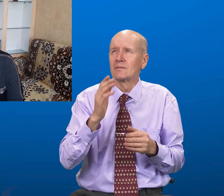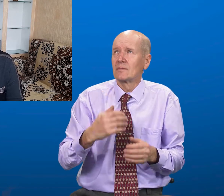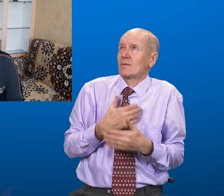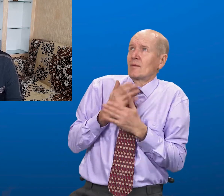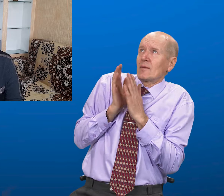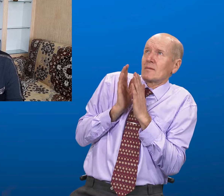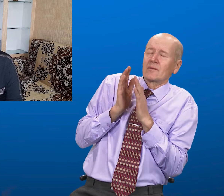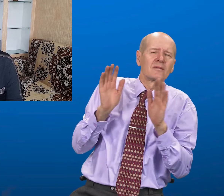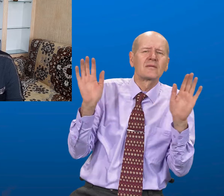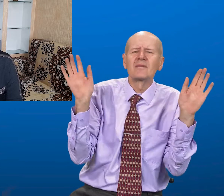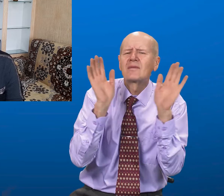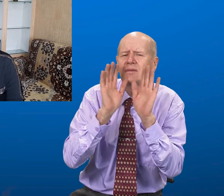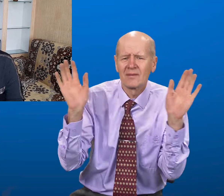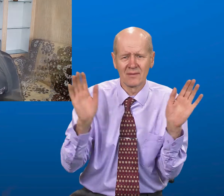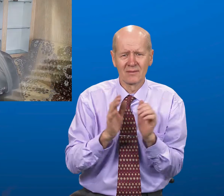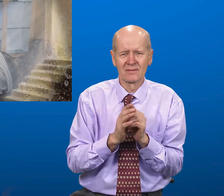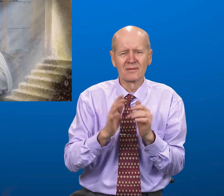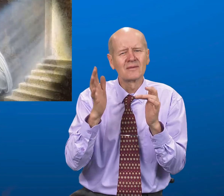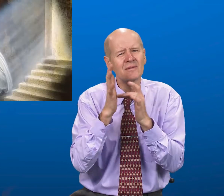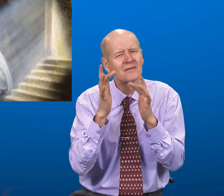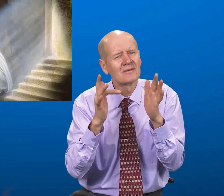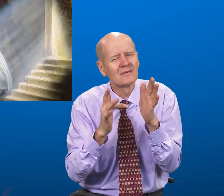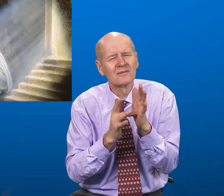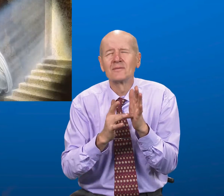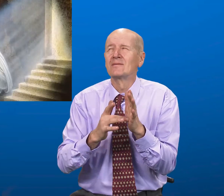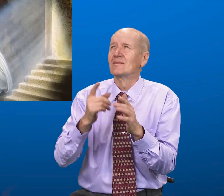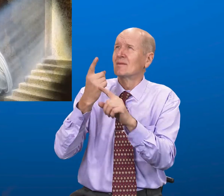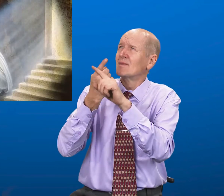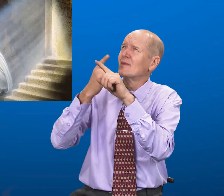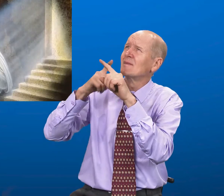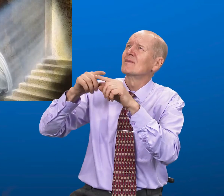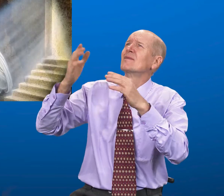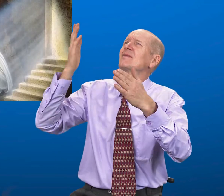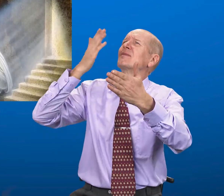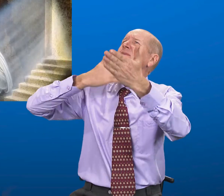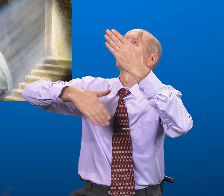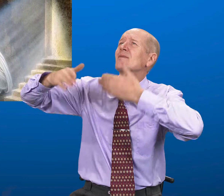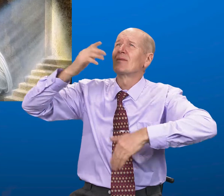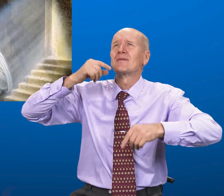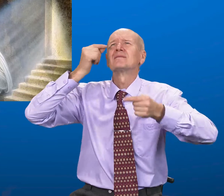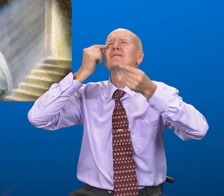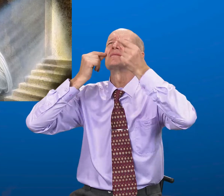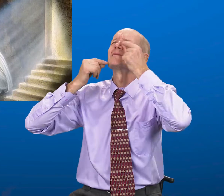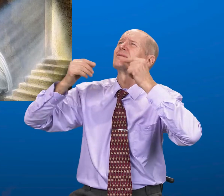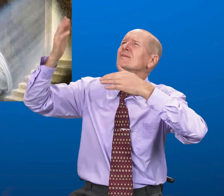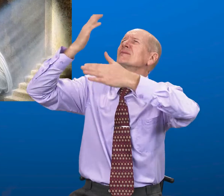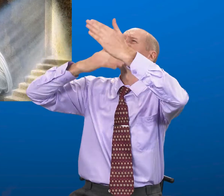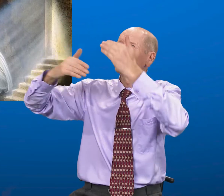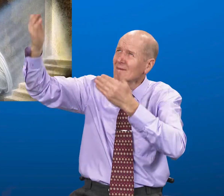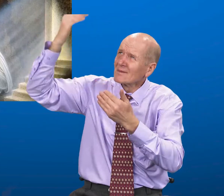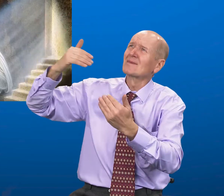него перестанут быть страшными, ужасающими, но они будут вестями радостными, вестями